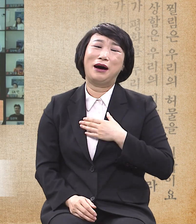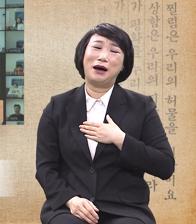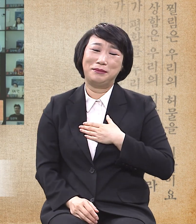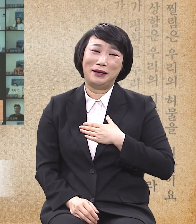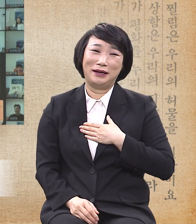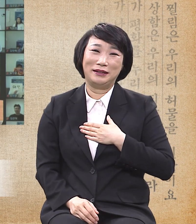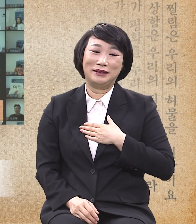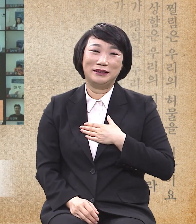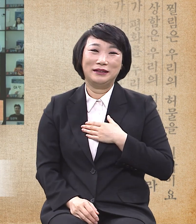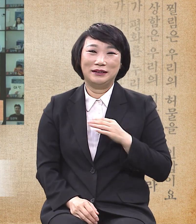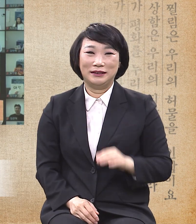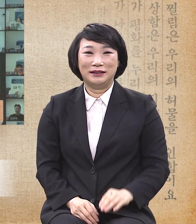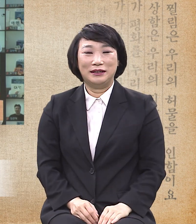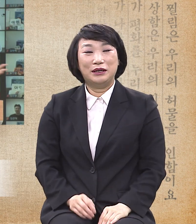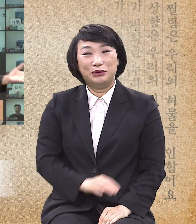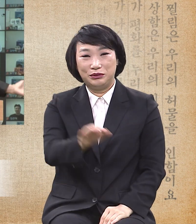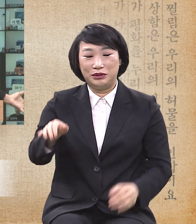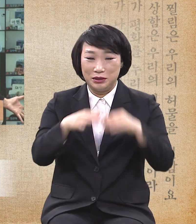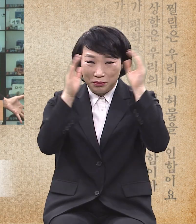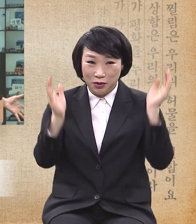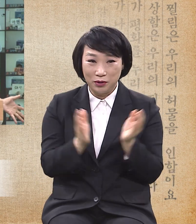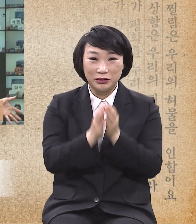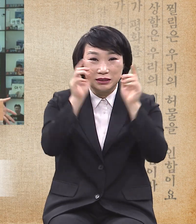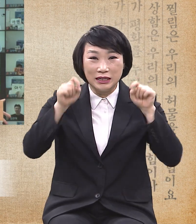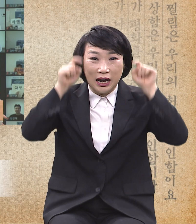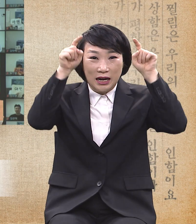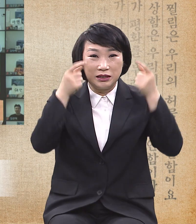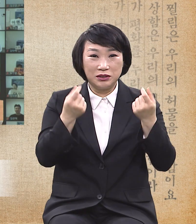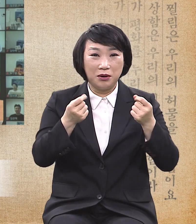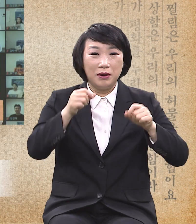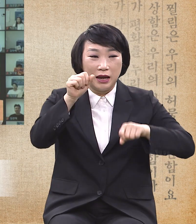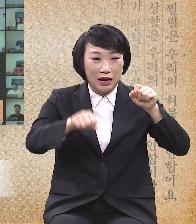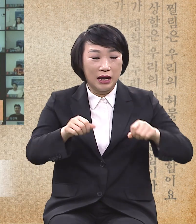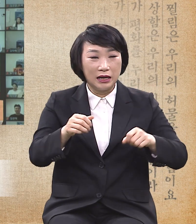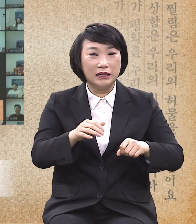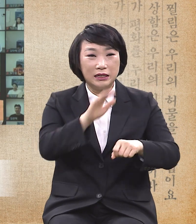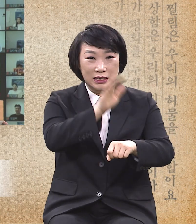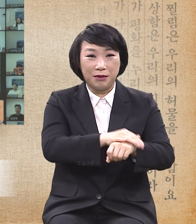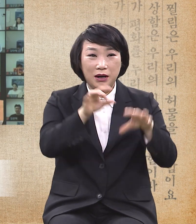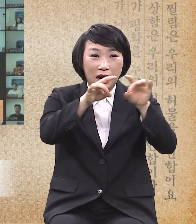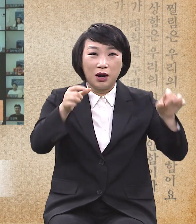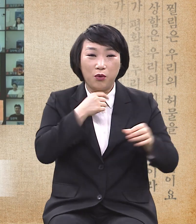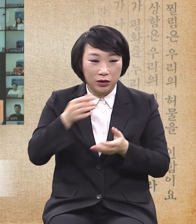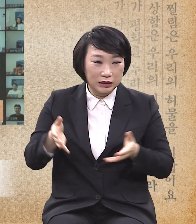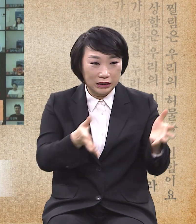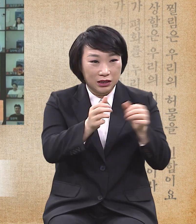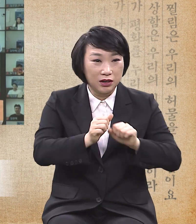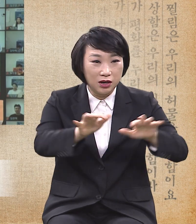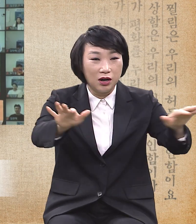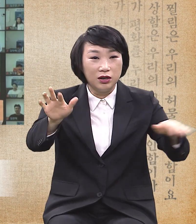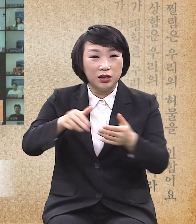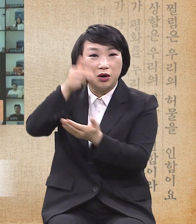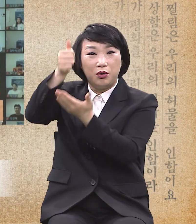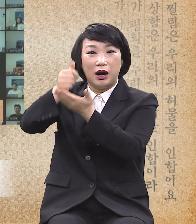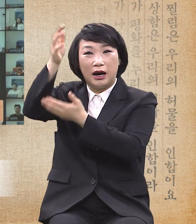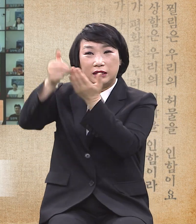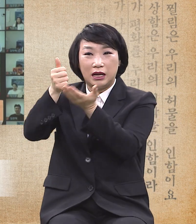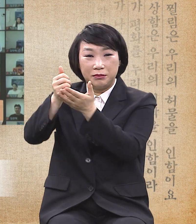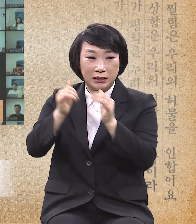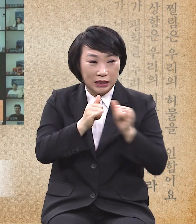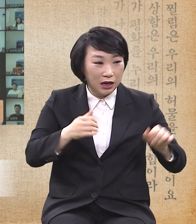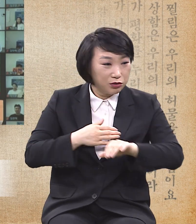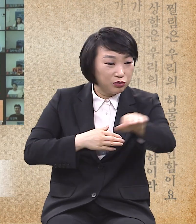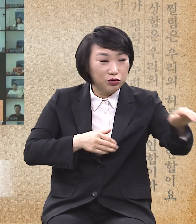입었도다. 우리는 다양 같아도 그를 당하여 각기 책일로 갔거늘 여호와께서